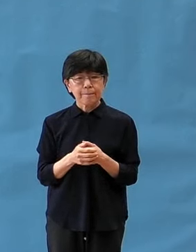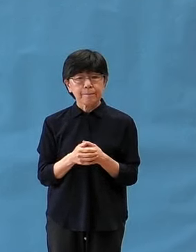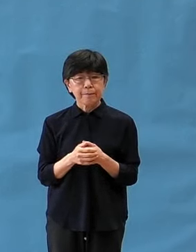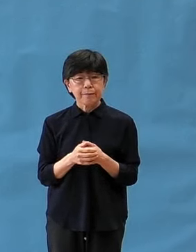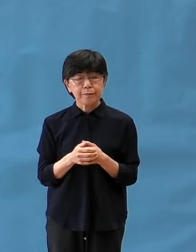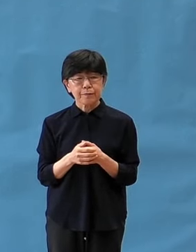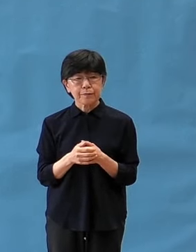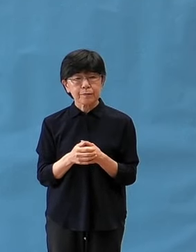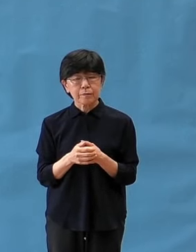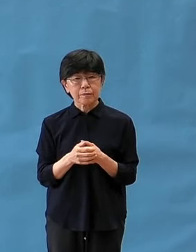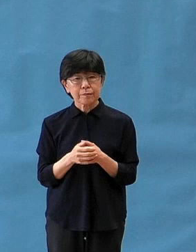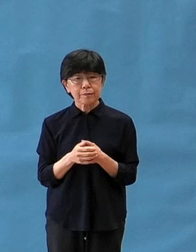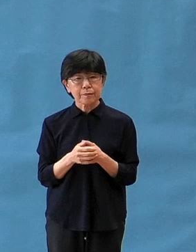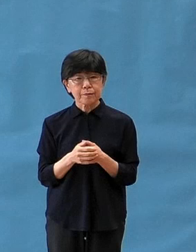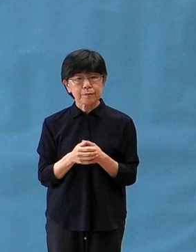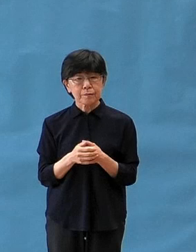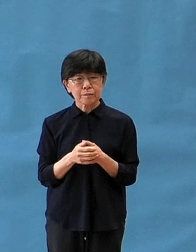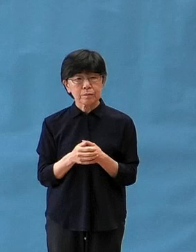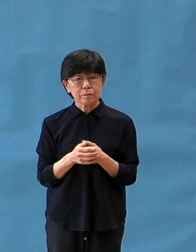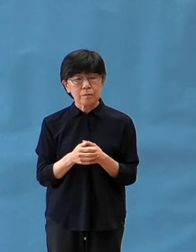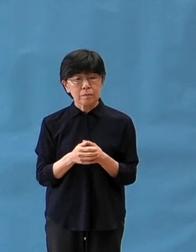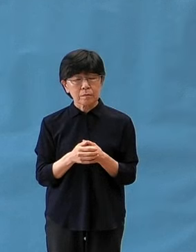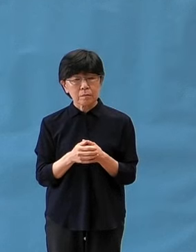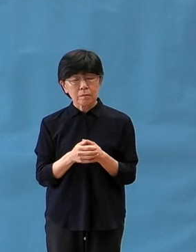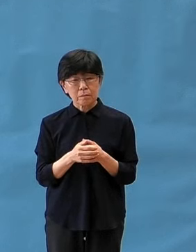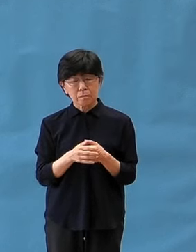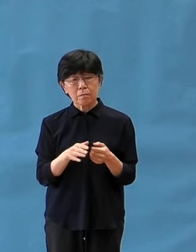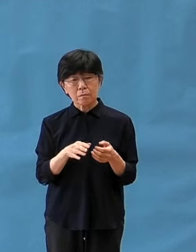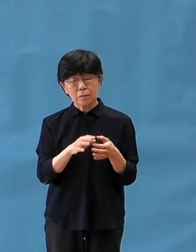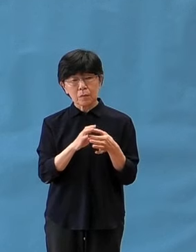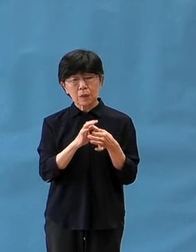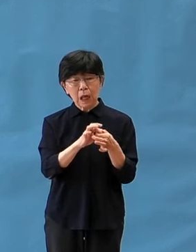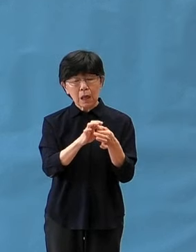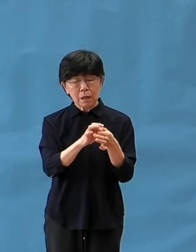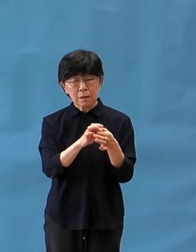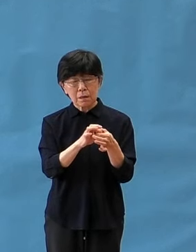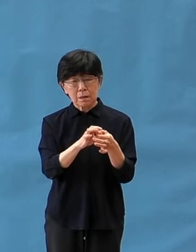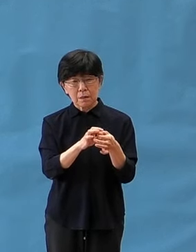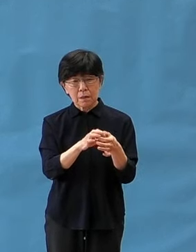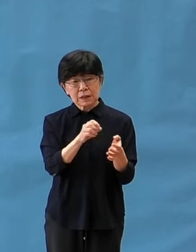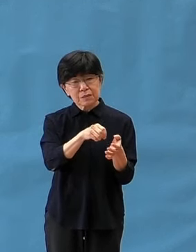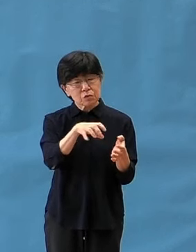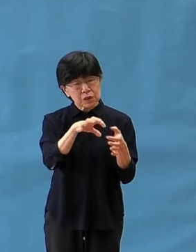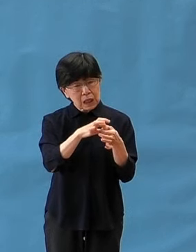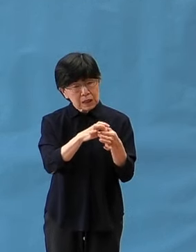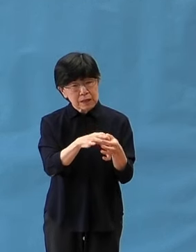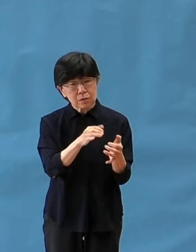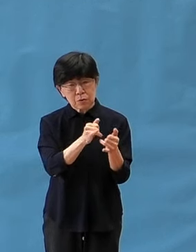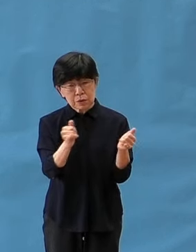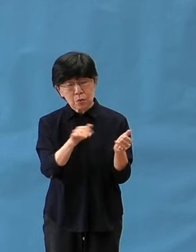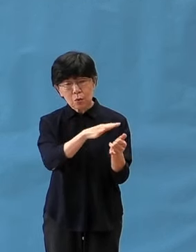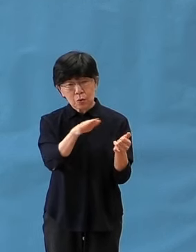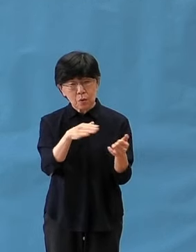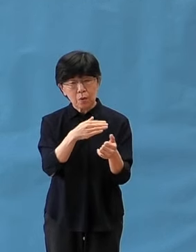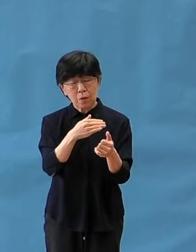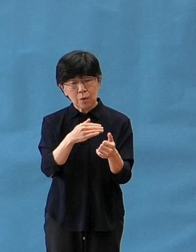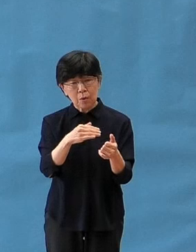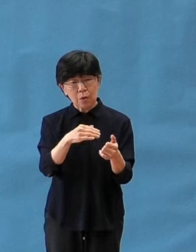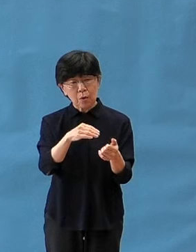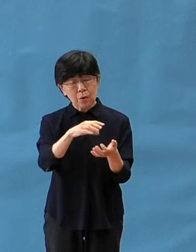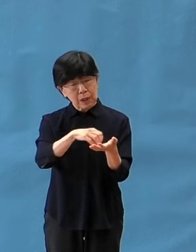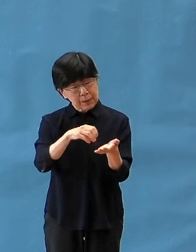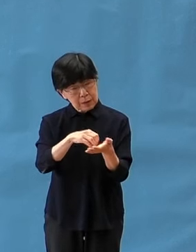間接部門の方々を対象に一定の年齢以上で実施されるというふうに伺っておりますけれども、